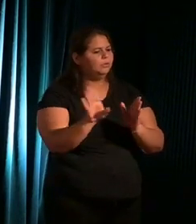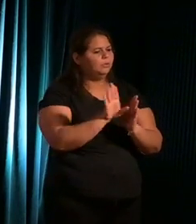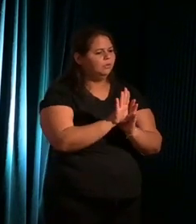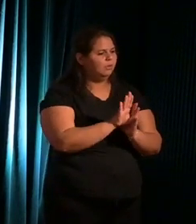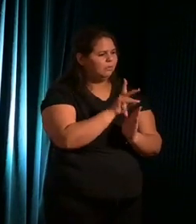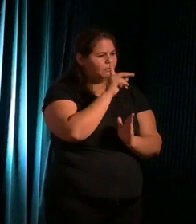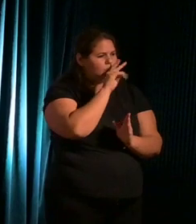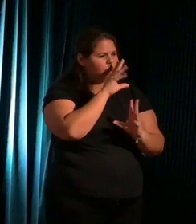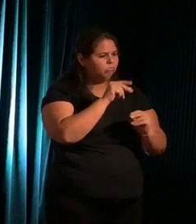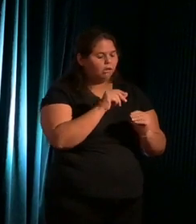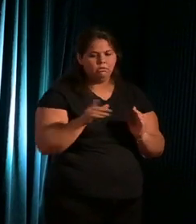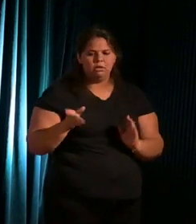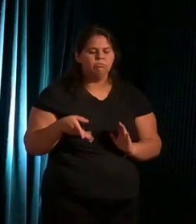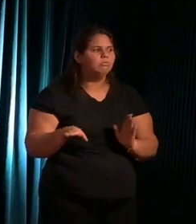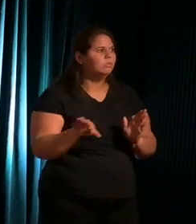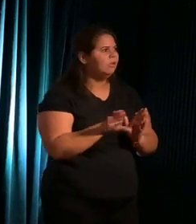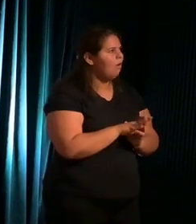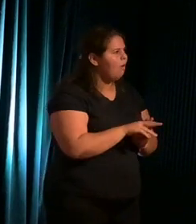tudo montado,